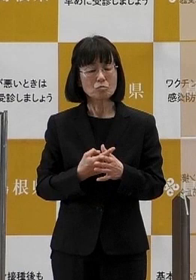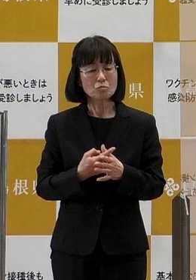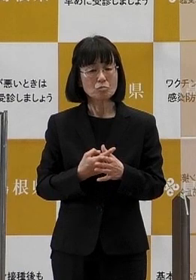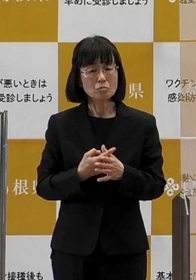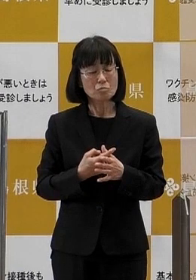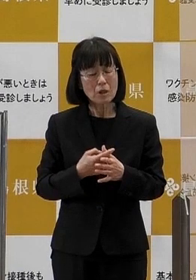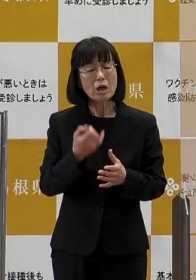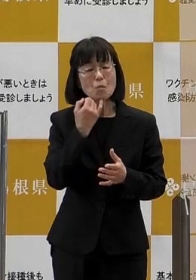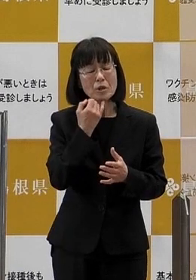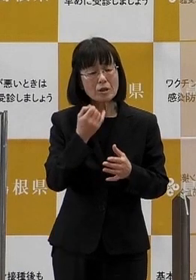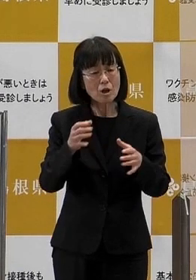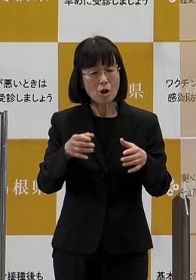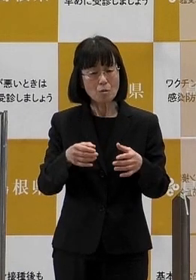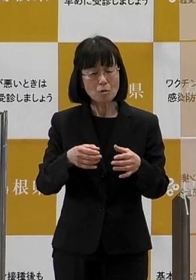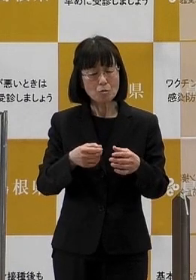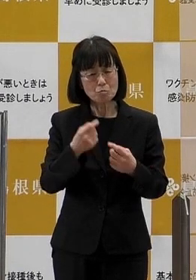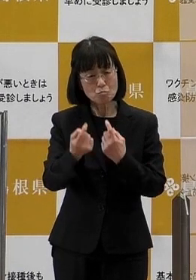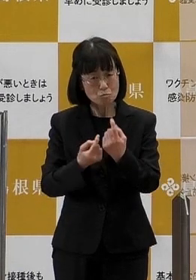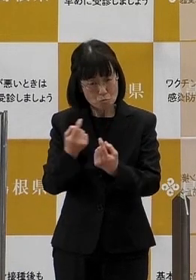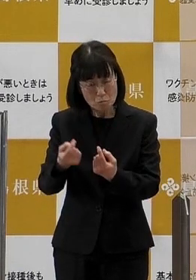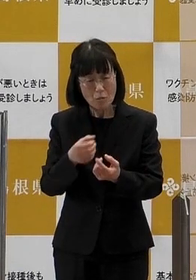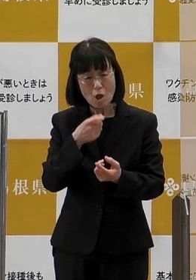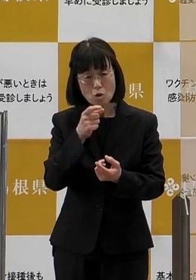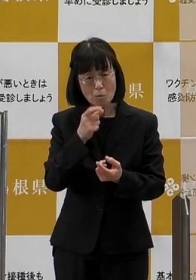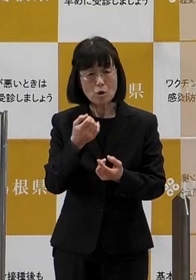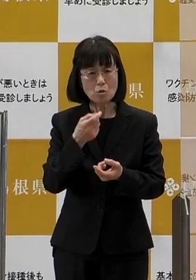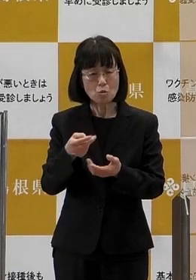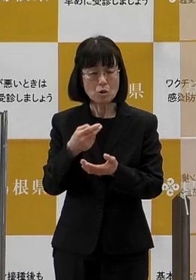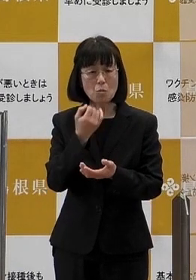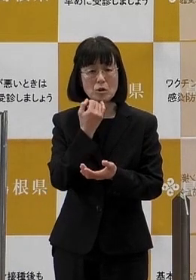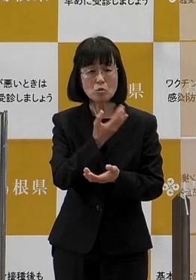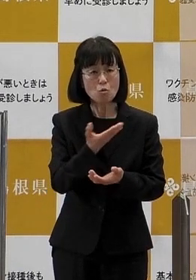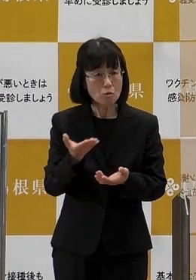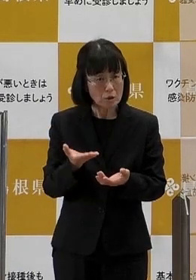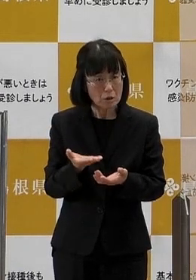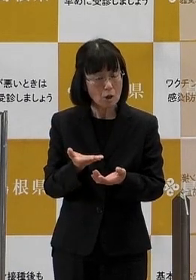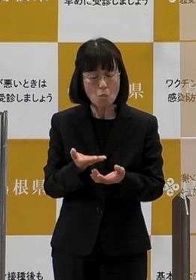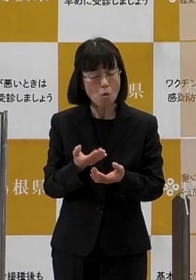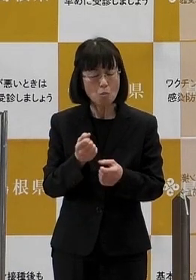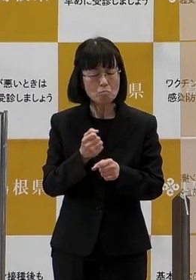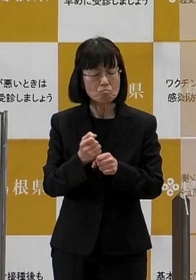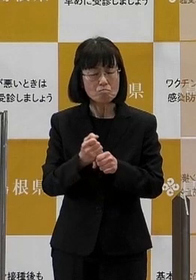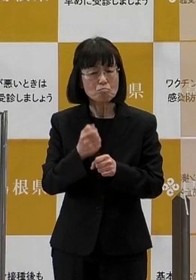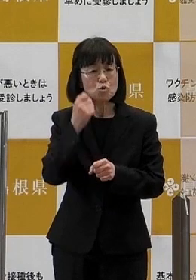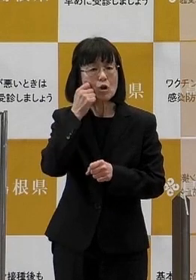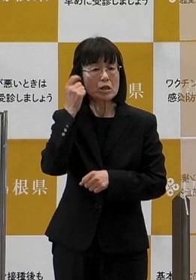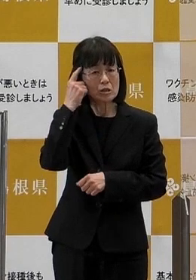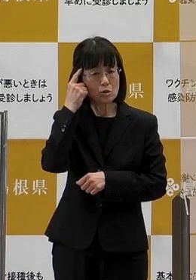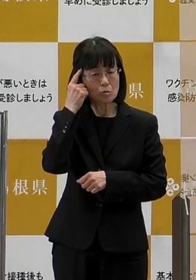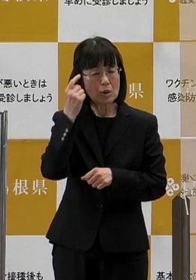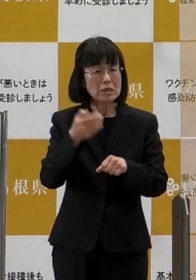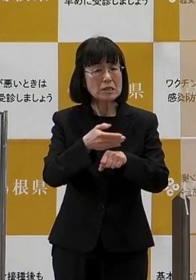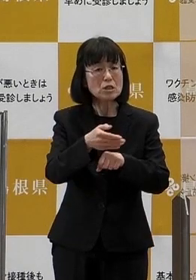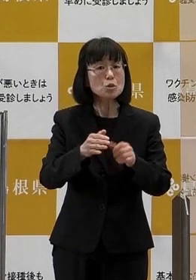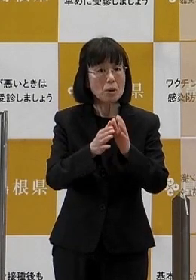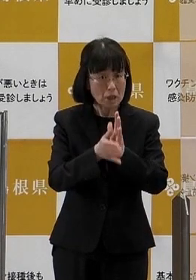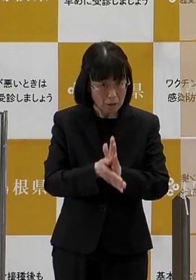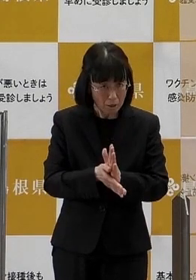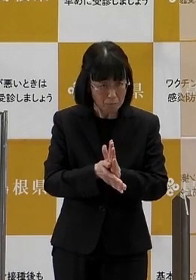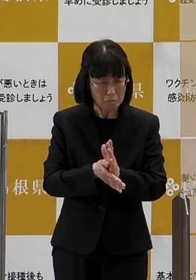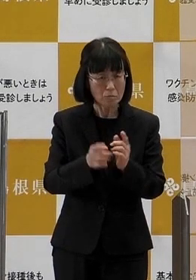かけたところでそうなられないということは、島根県における松江市も含め